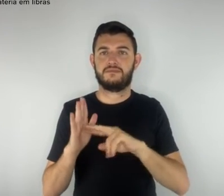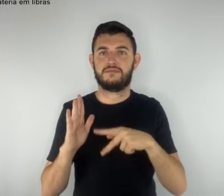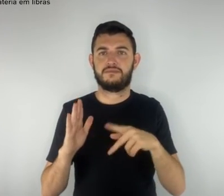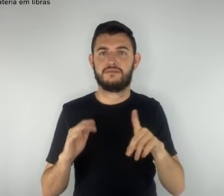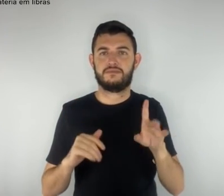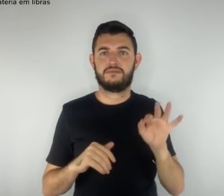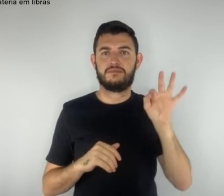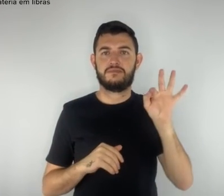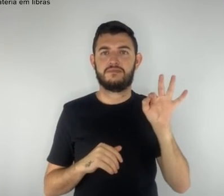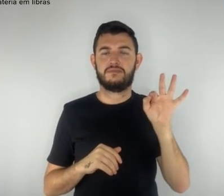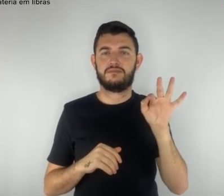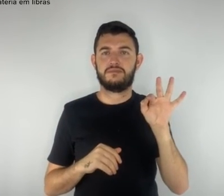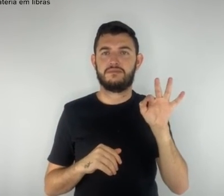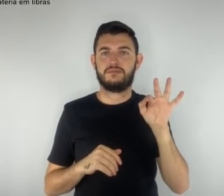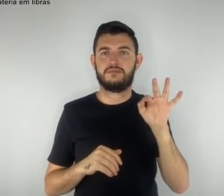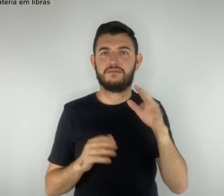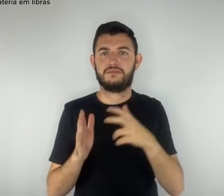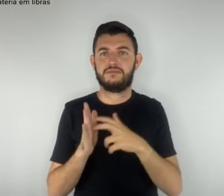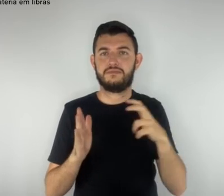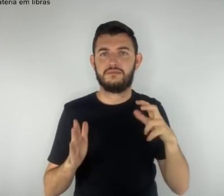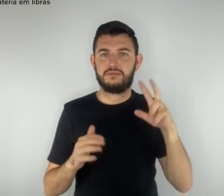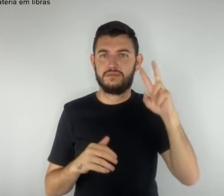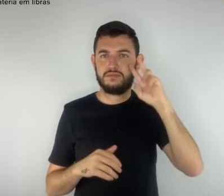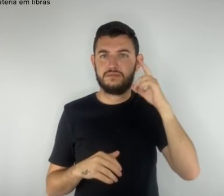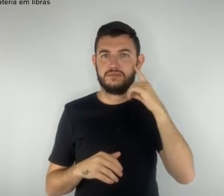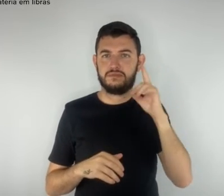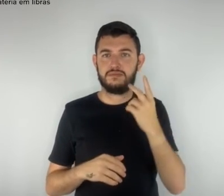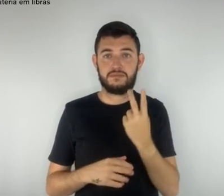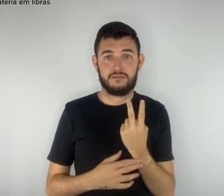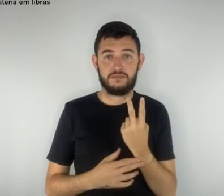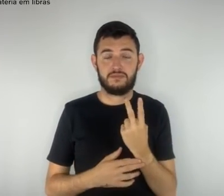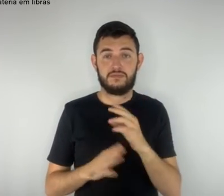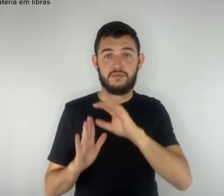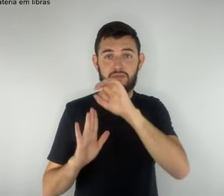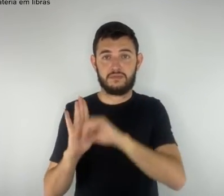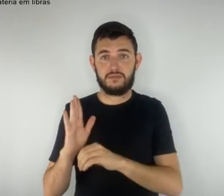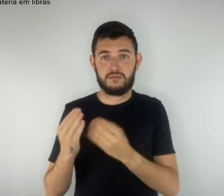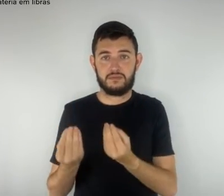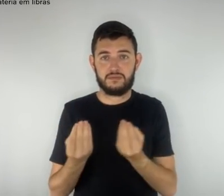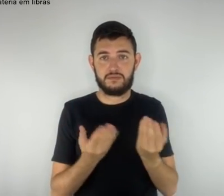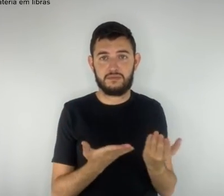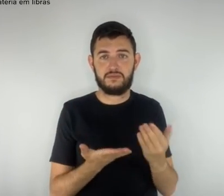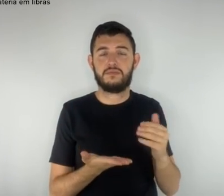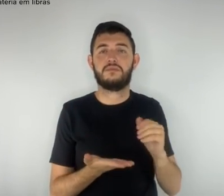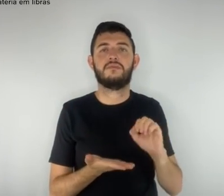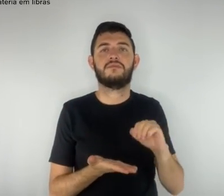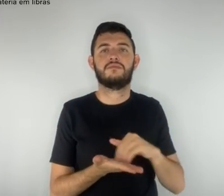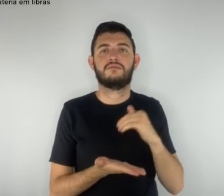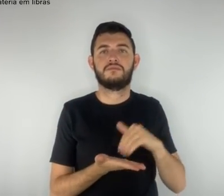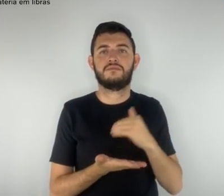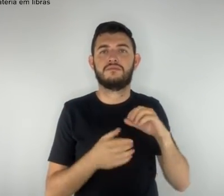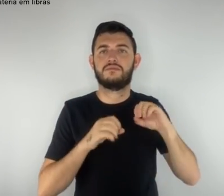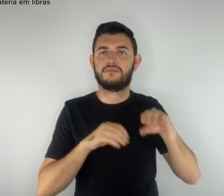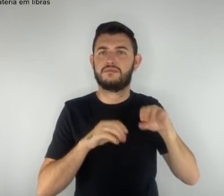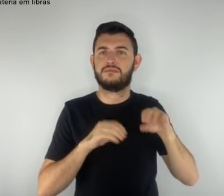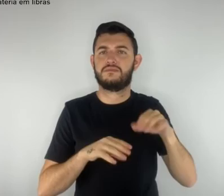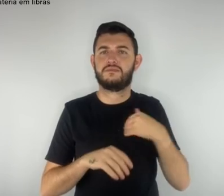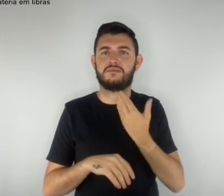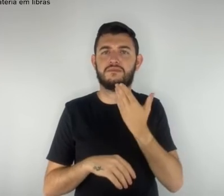na manhã da quinta-feira, 2, mais um ofício à Secretaria de Educação, solicitando reunião de